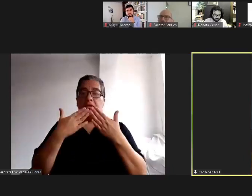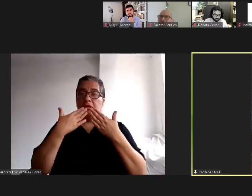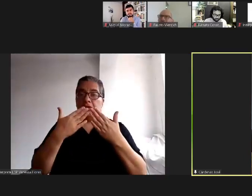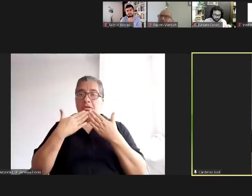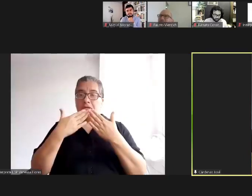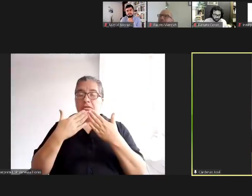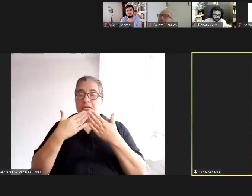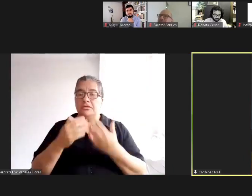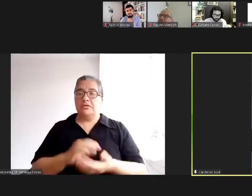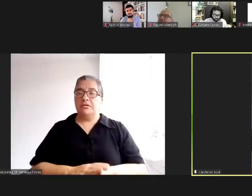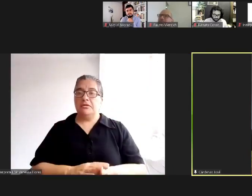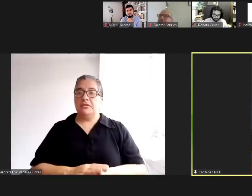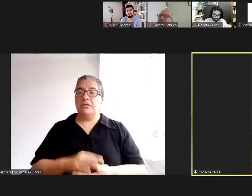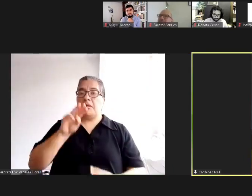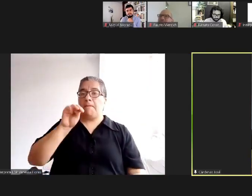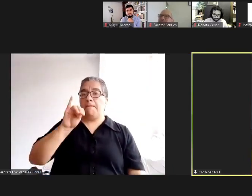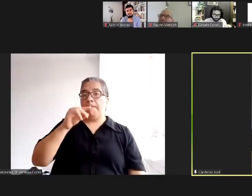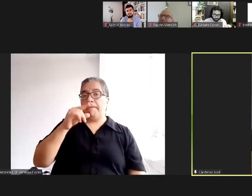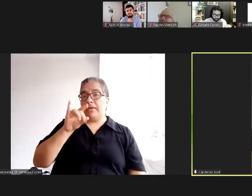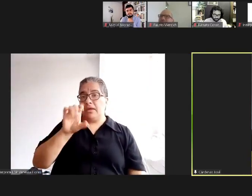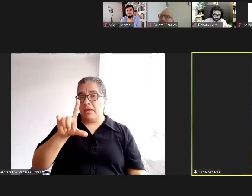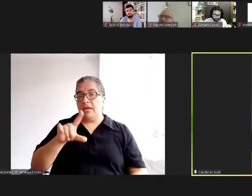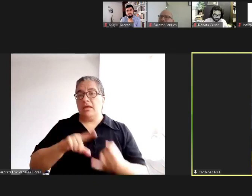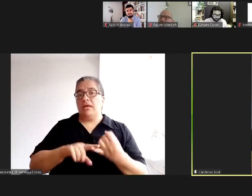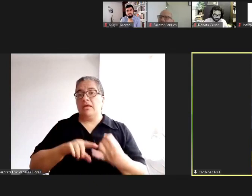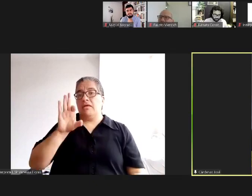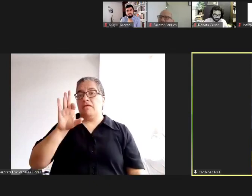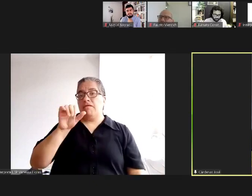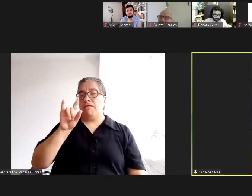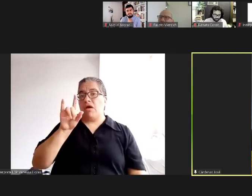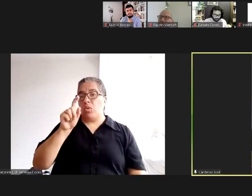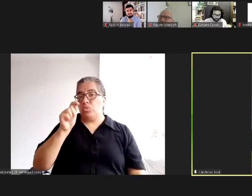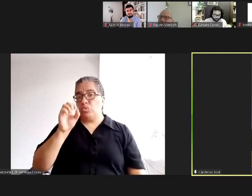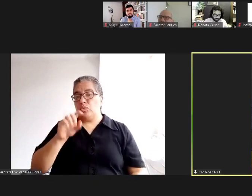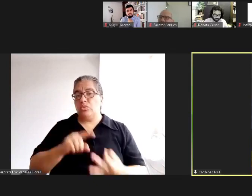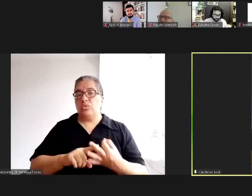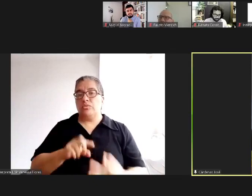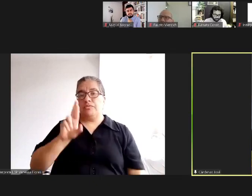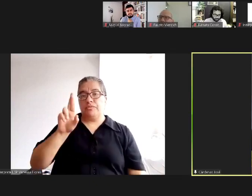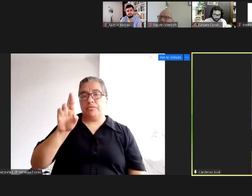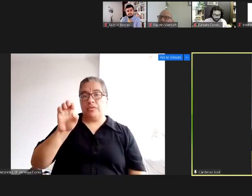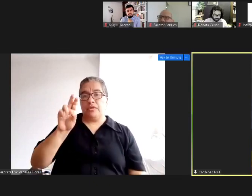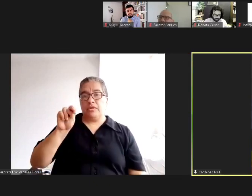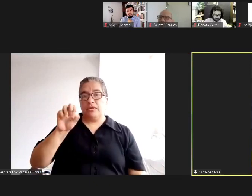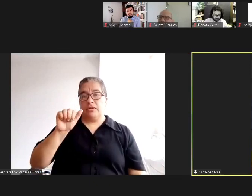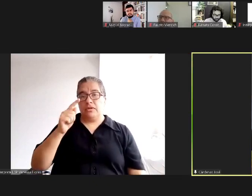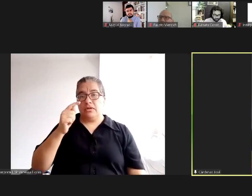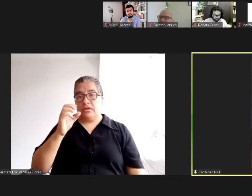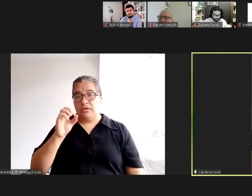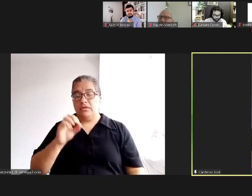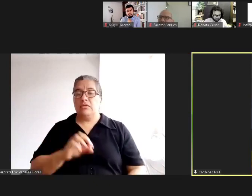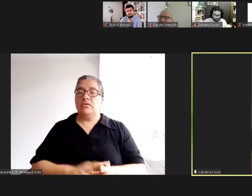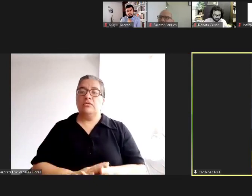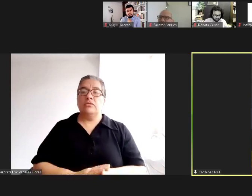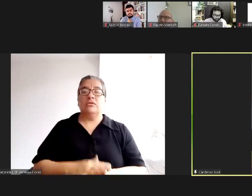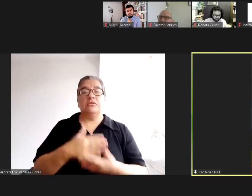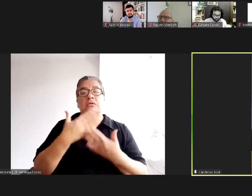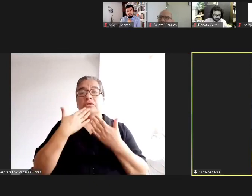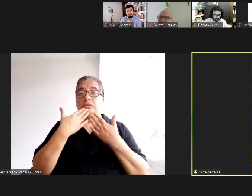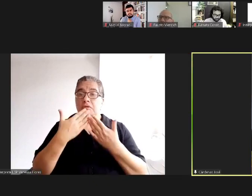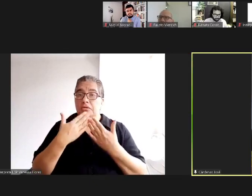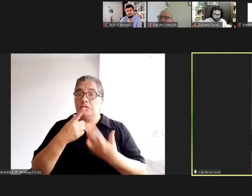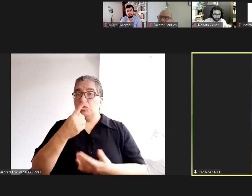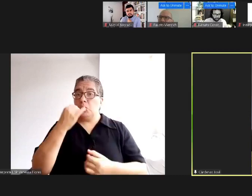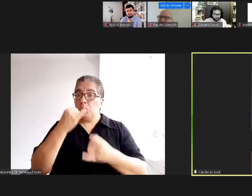de Miguel, de Fausto y de Renato. Y por favor, digamos, sus últimos comentarios, palabras, reflexiones.